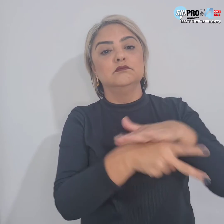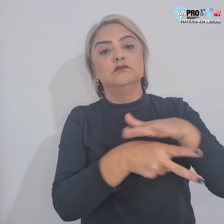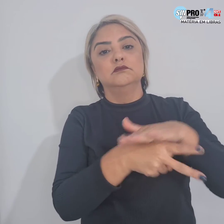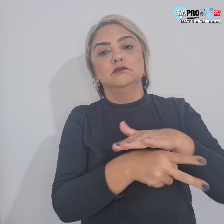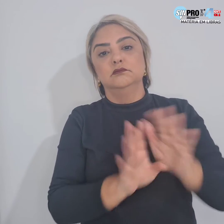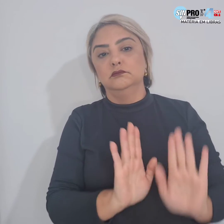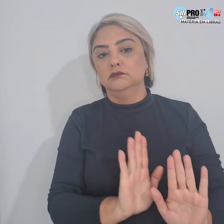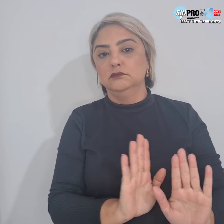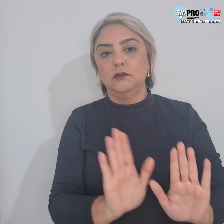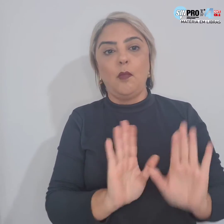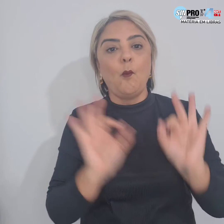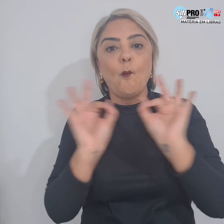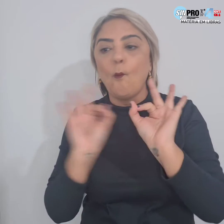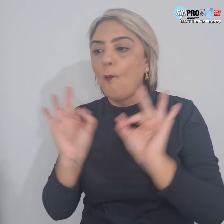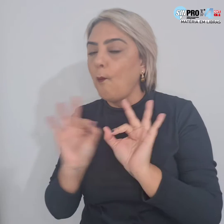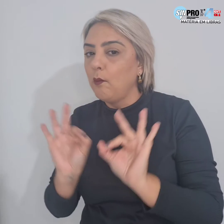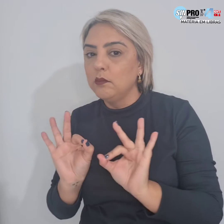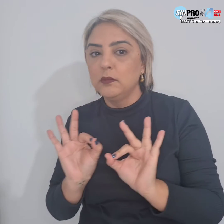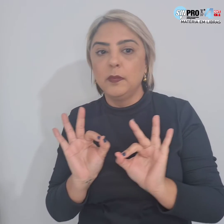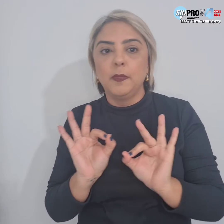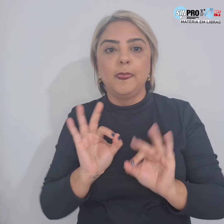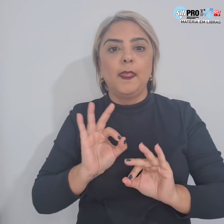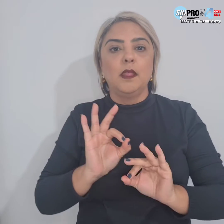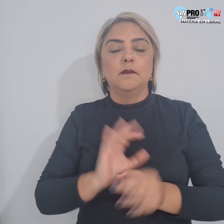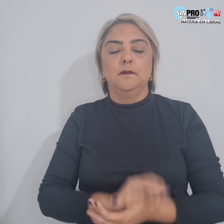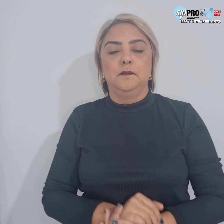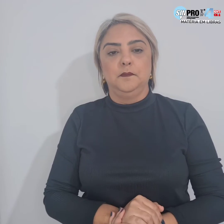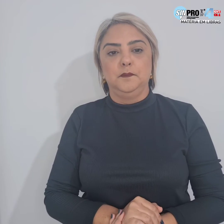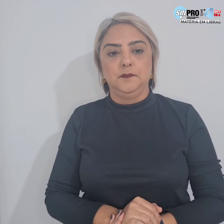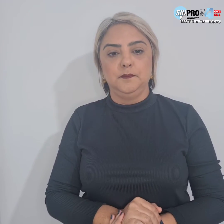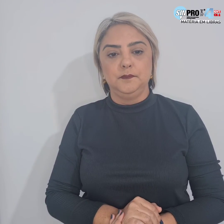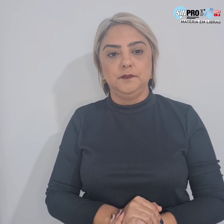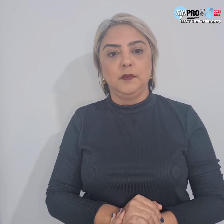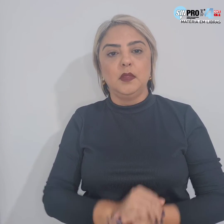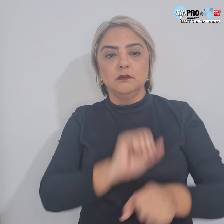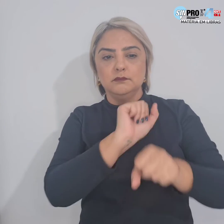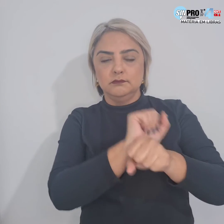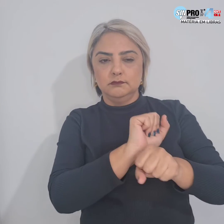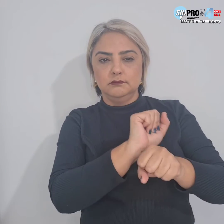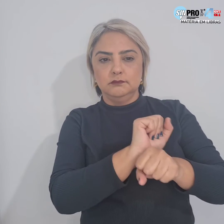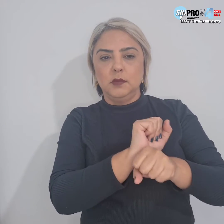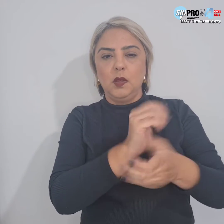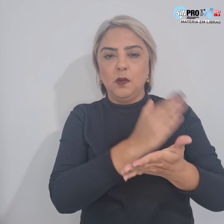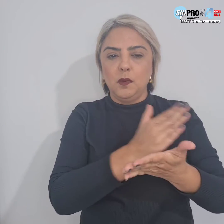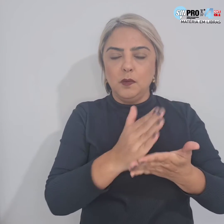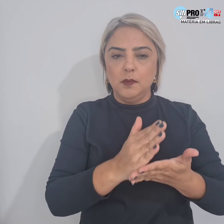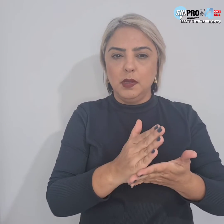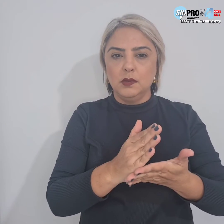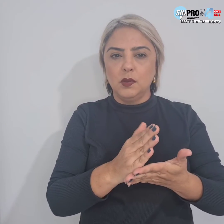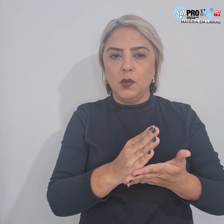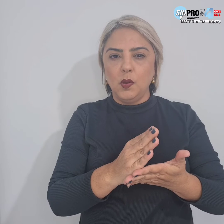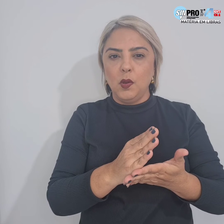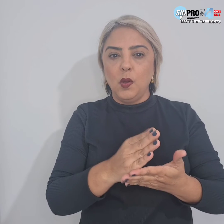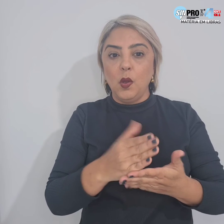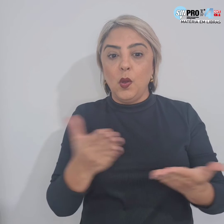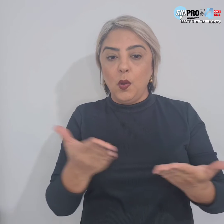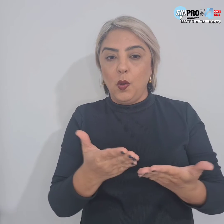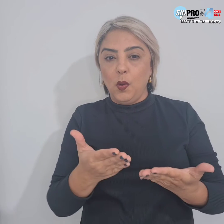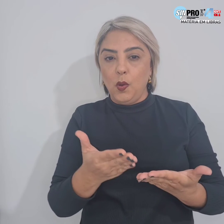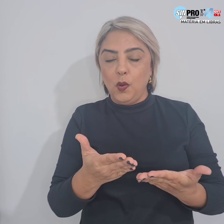Nenhum veículo está circulando. A paralisação que começou a zero hora de hoje será de